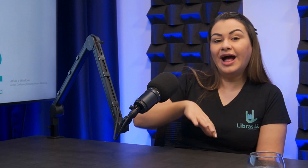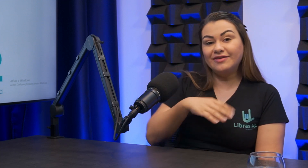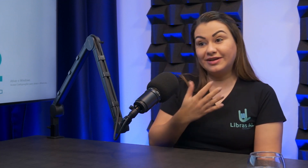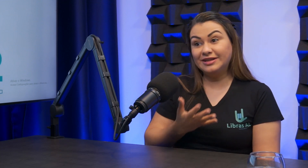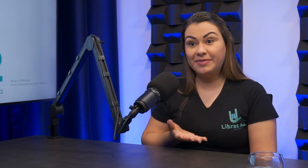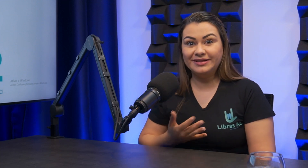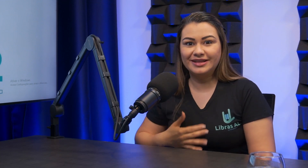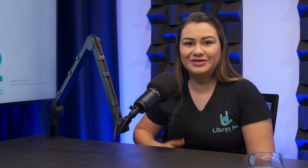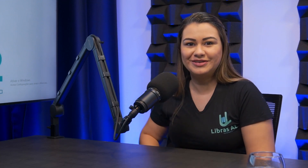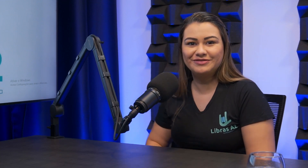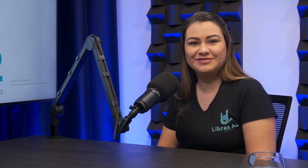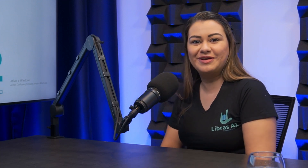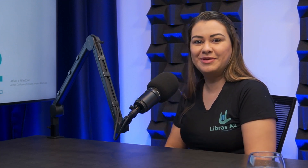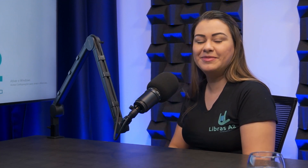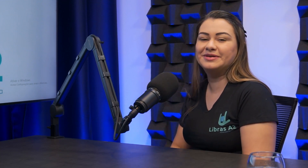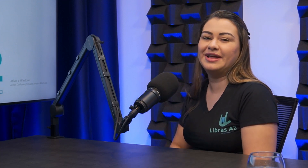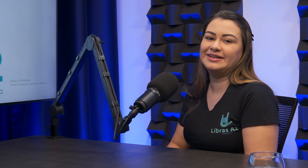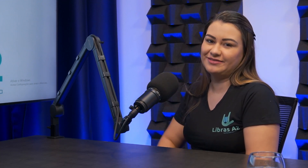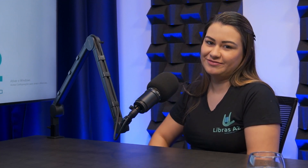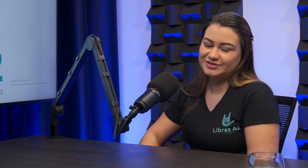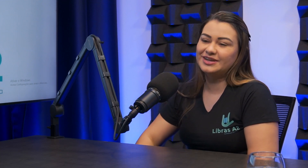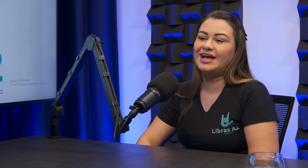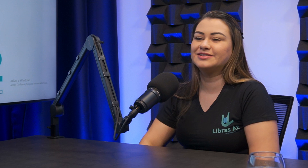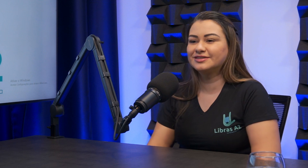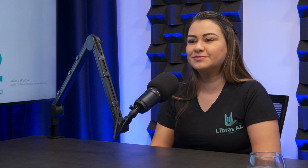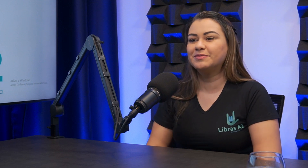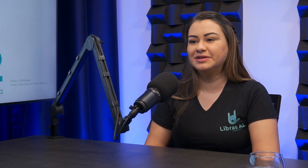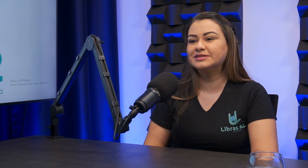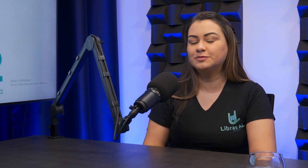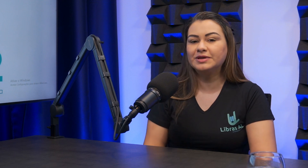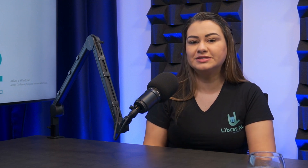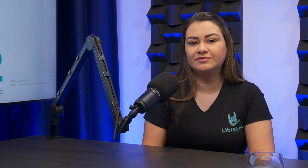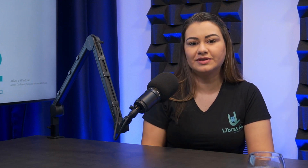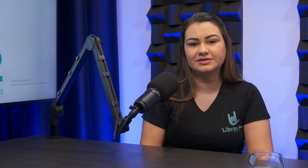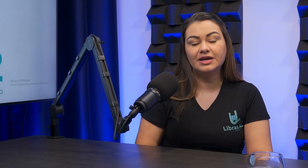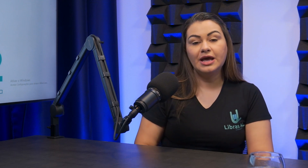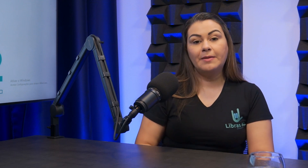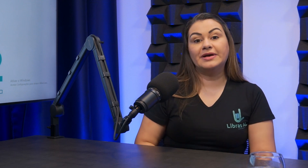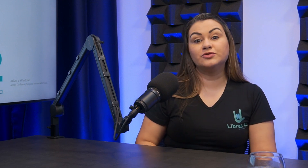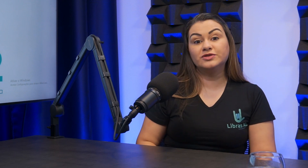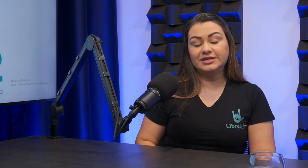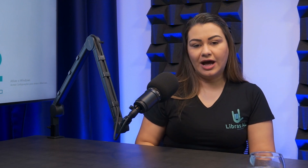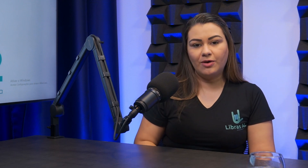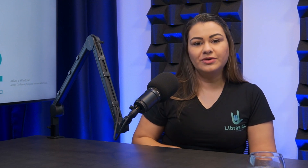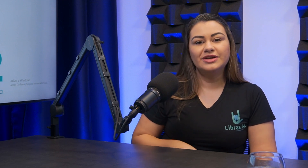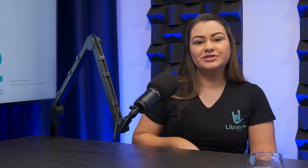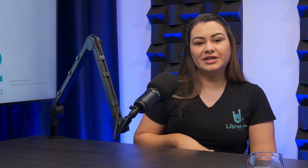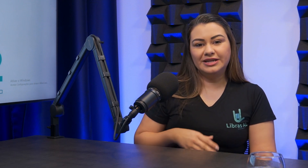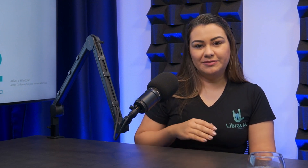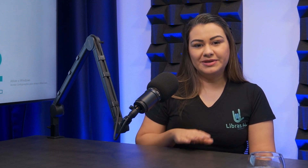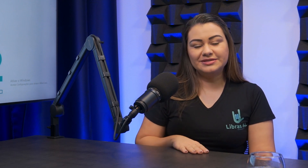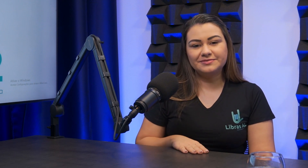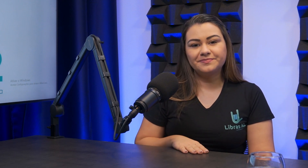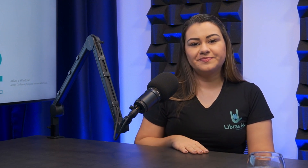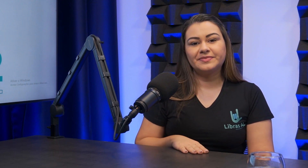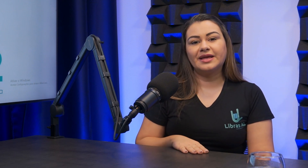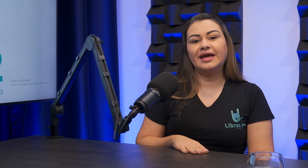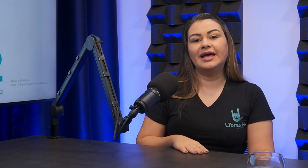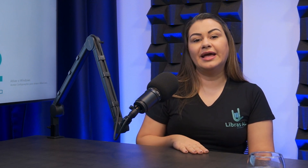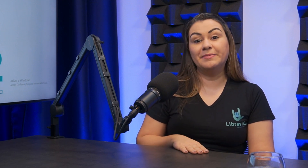vai depender do que você vai beber, né? Aí tem sinais das bebidas específicas. Mas o sinal de Libras é